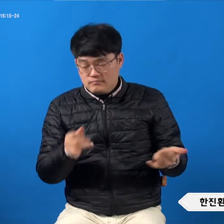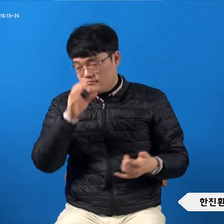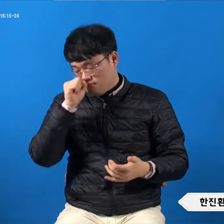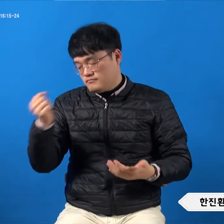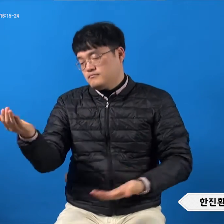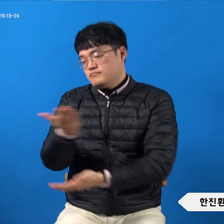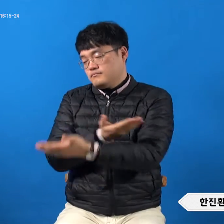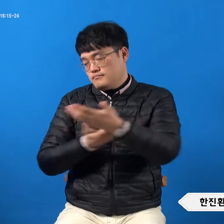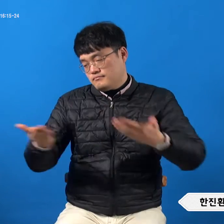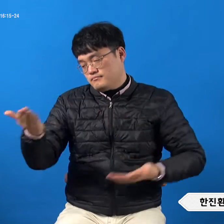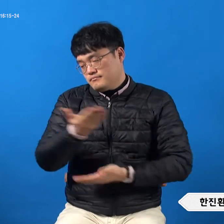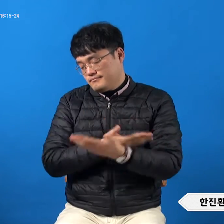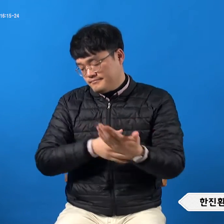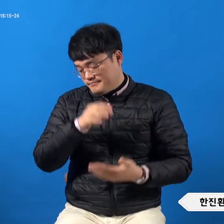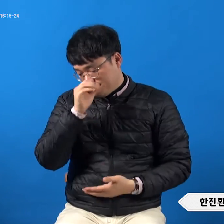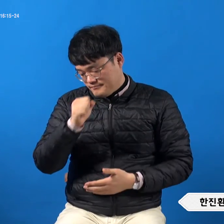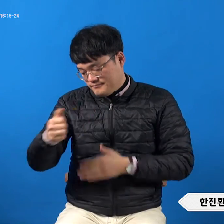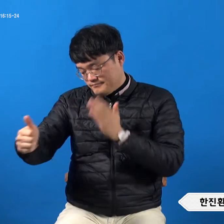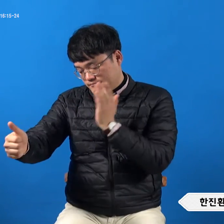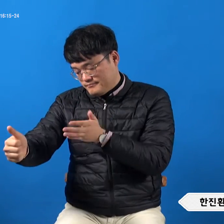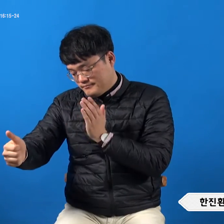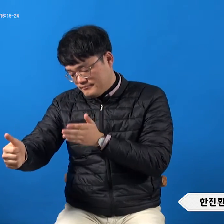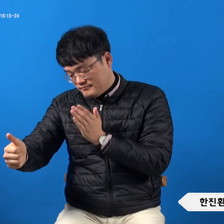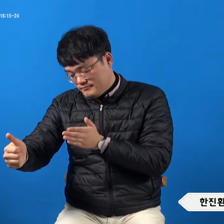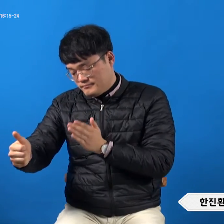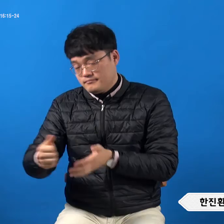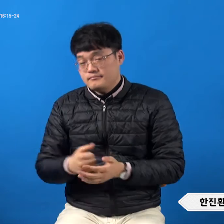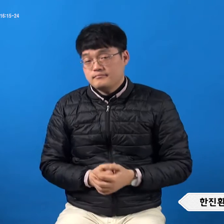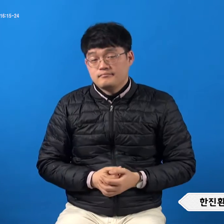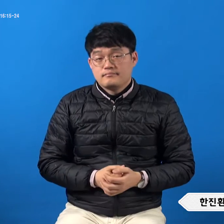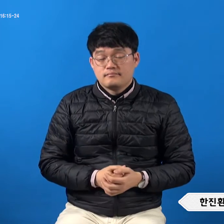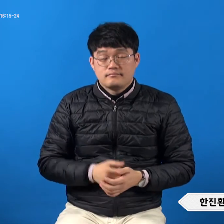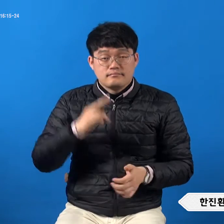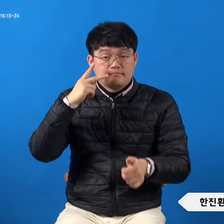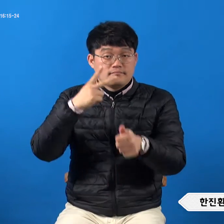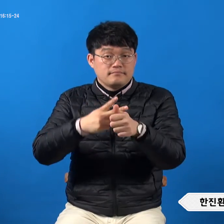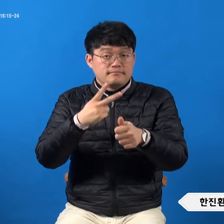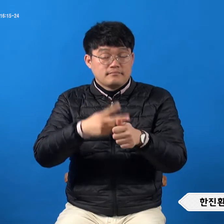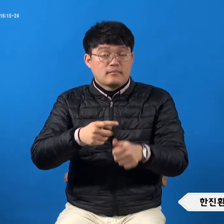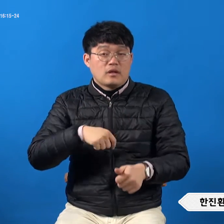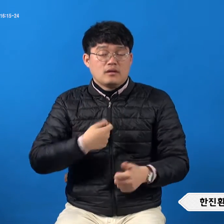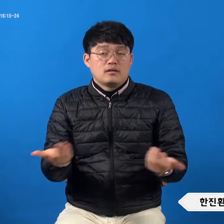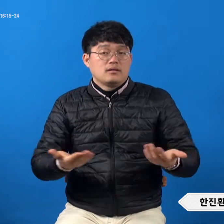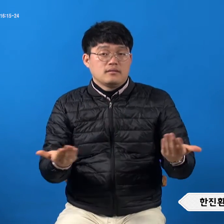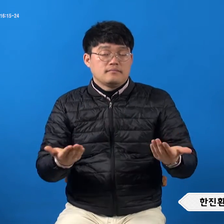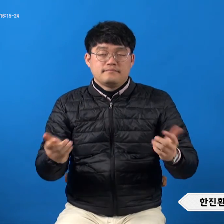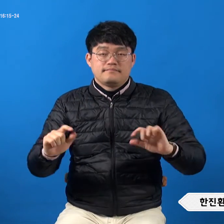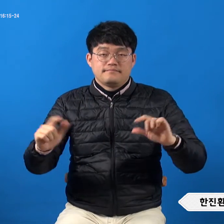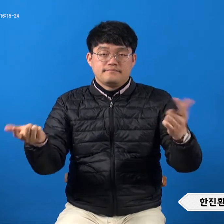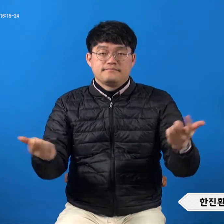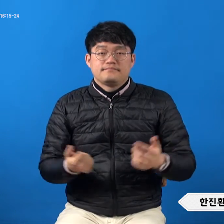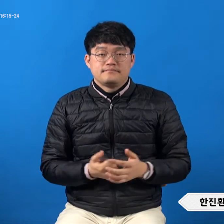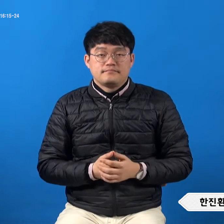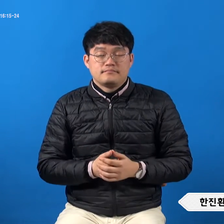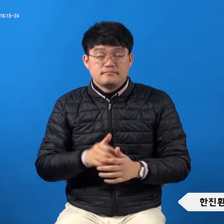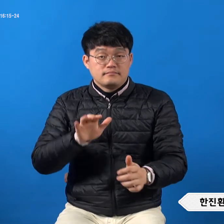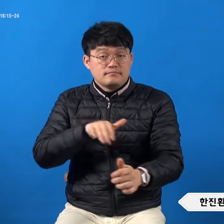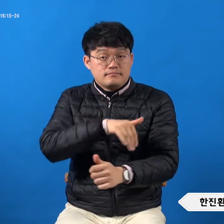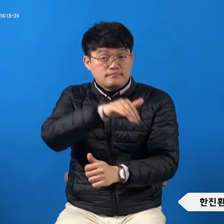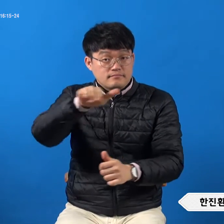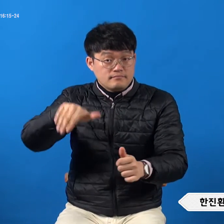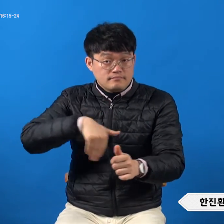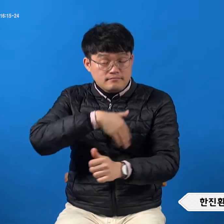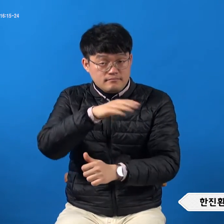좋겠다고 간곡하게 부탁을 합니다. 사도 바울은 혼자서 일한 것이 아닙니다. 주위에